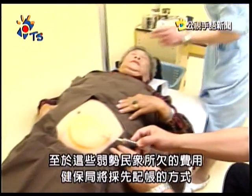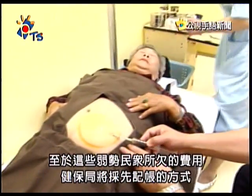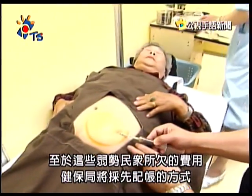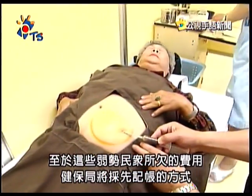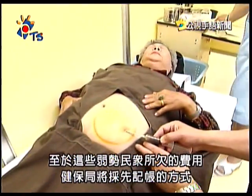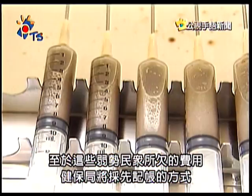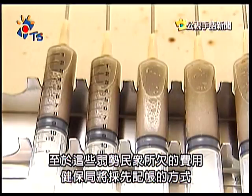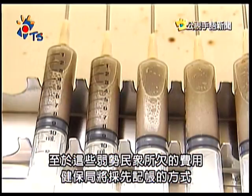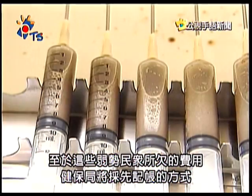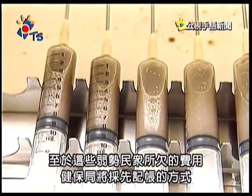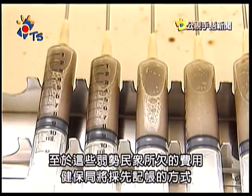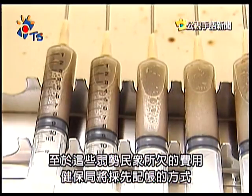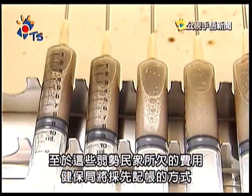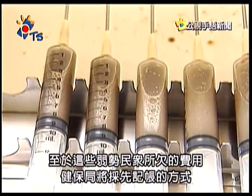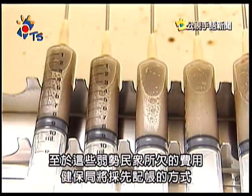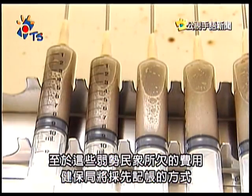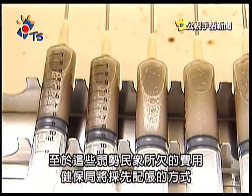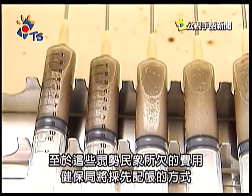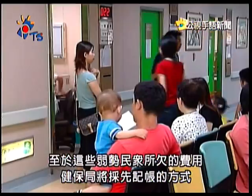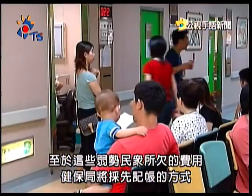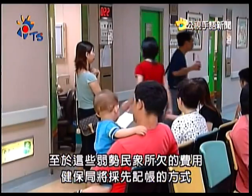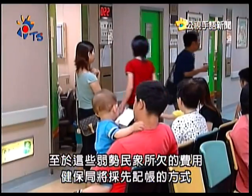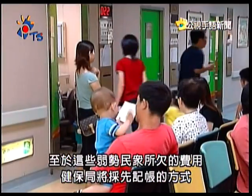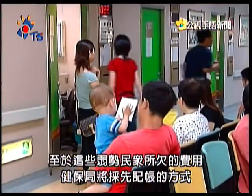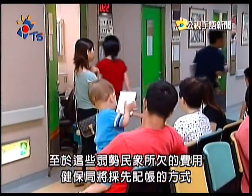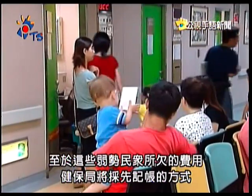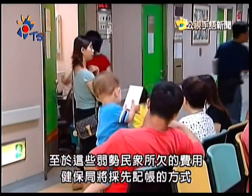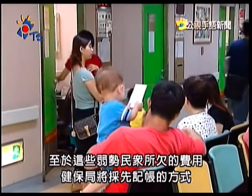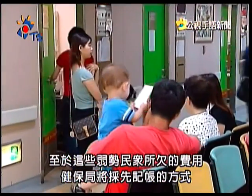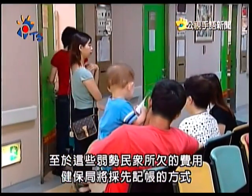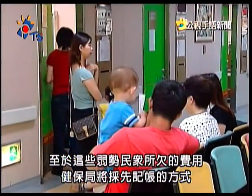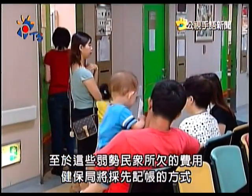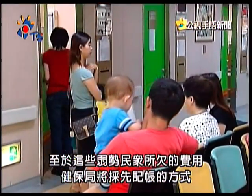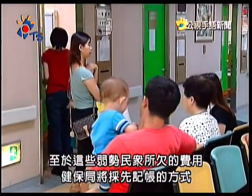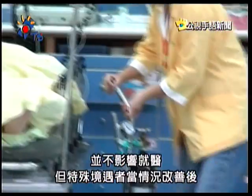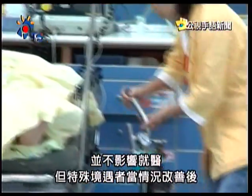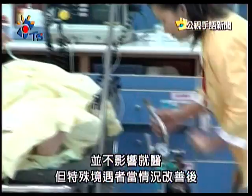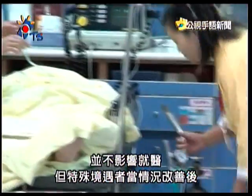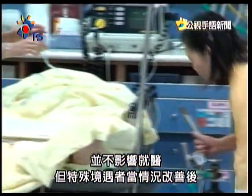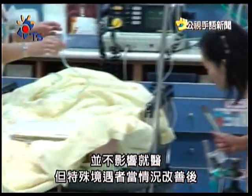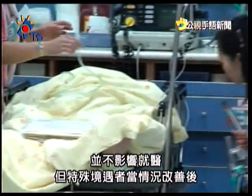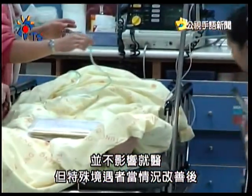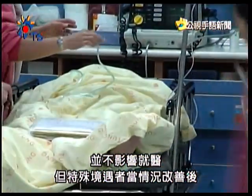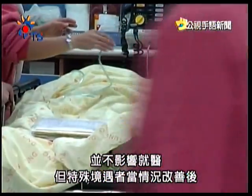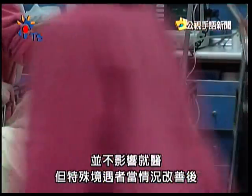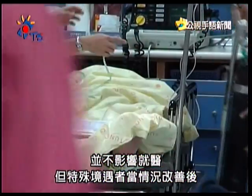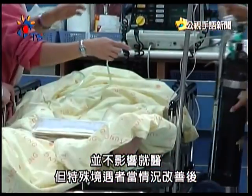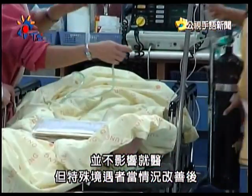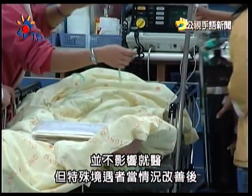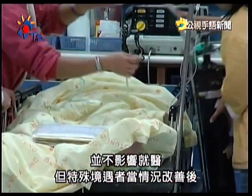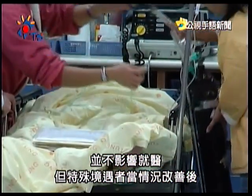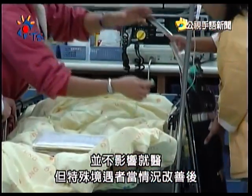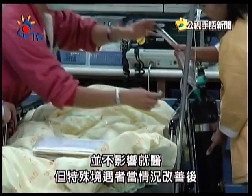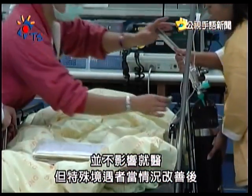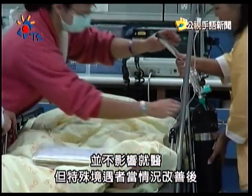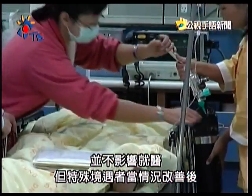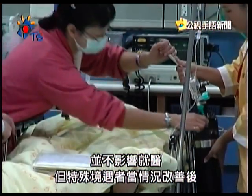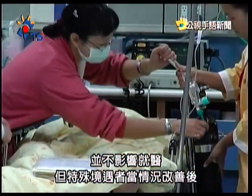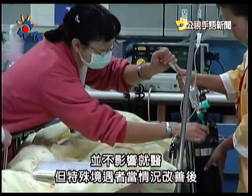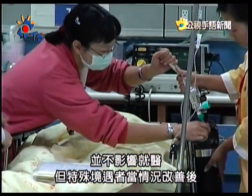于这些弱势民众所欠的费用，健保局将采用先记账方式，并不影响就医。但特殊境遇者，当情况改善后，仍